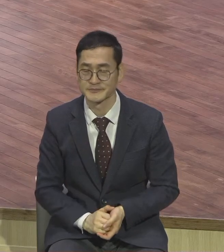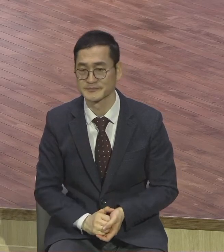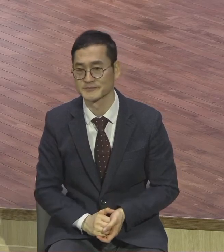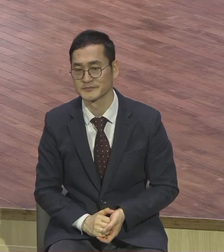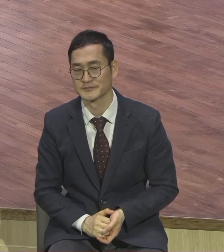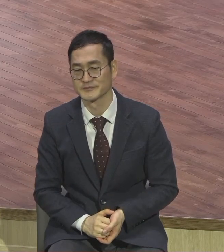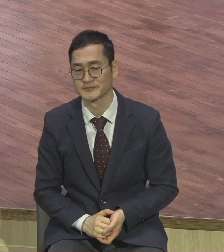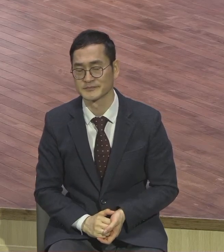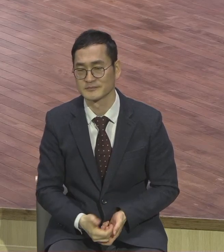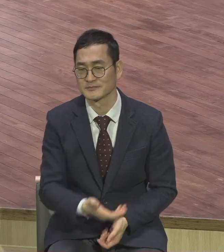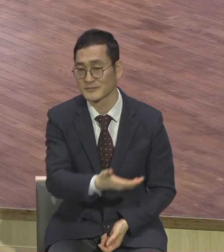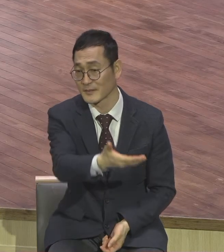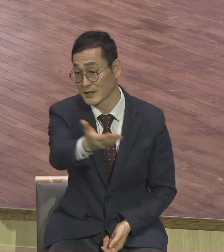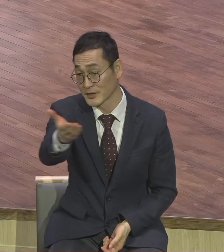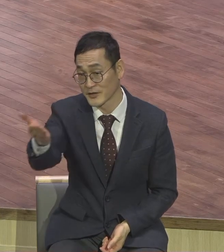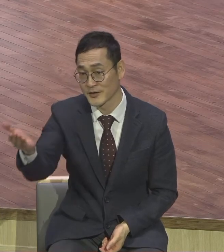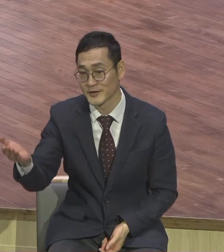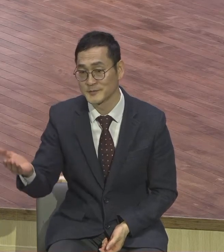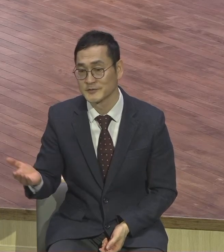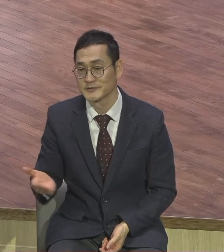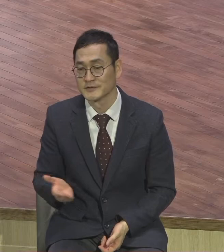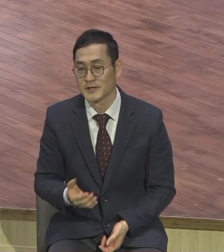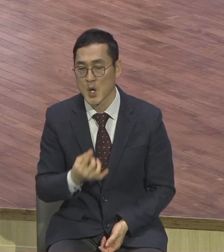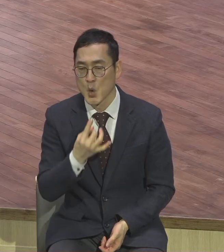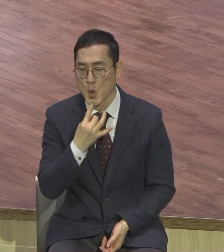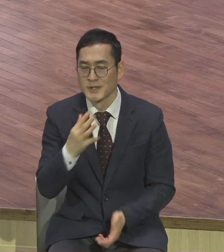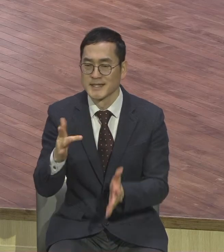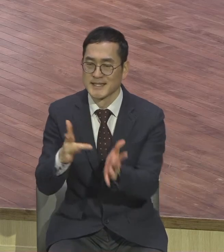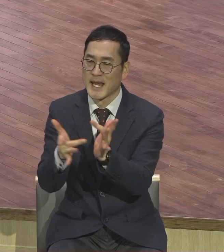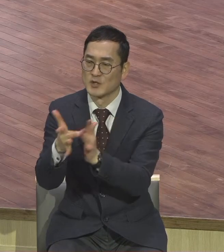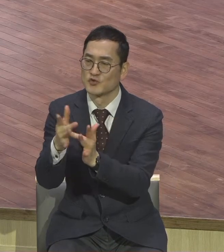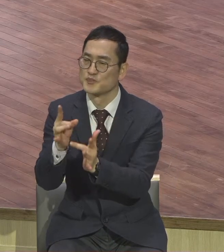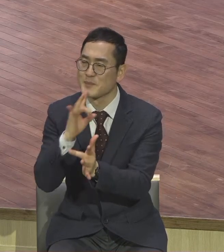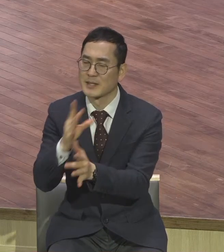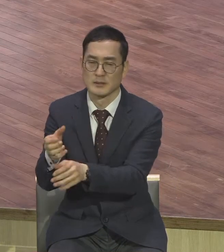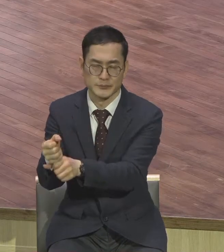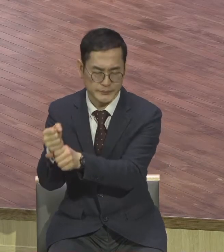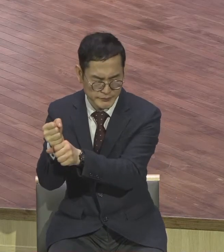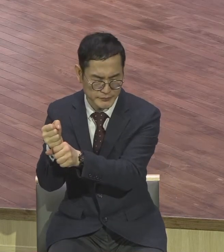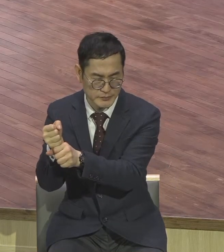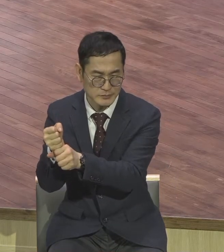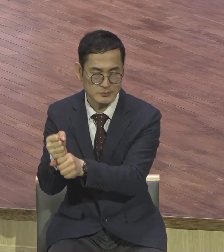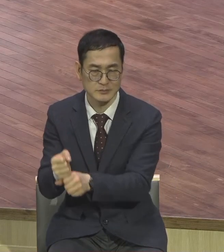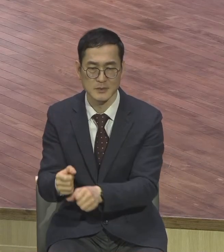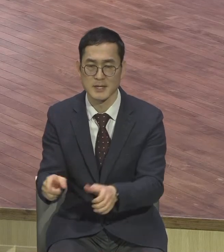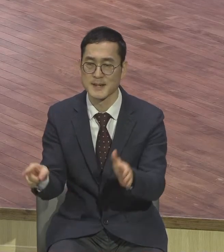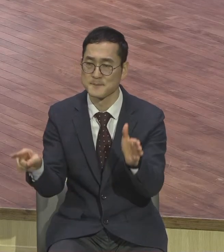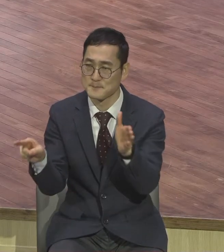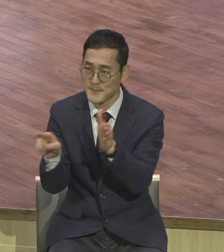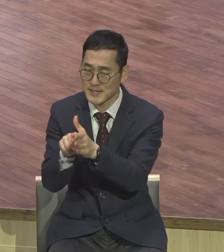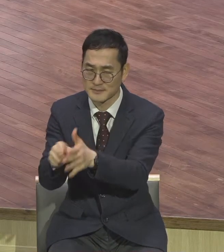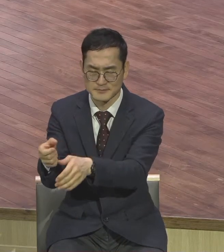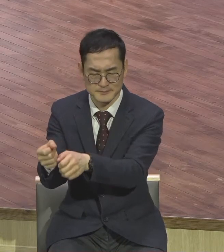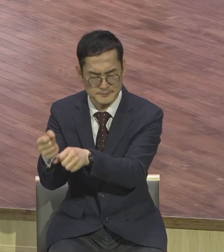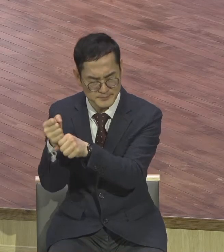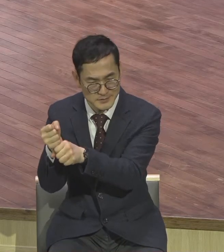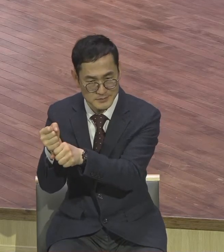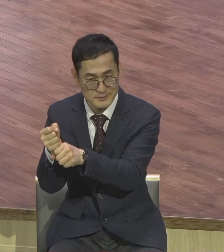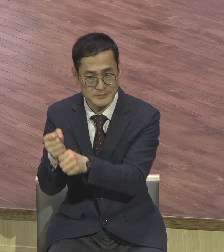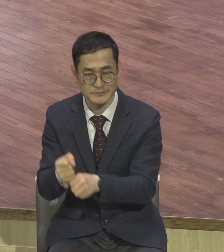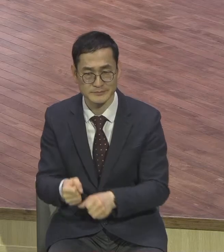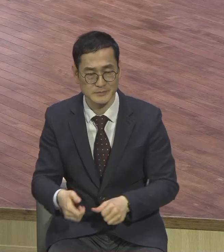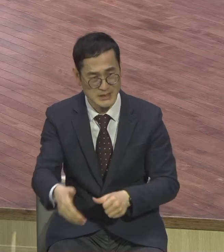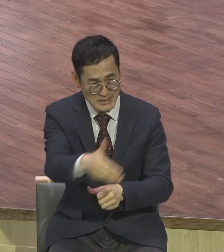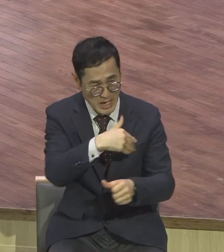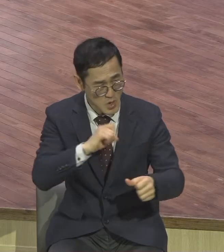영계승도 여러분 오직 예수를 붙잡는 오직 믿음의 기도를 통해서 어떤 상황